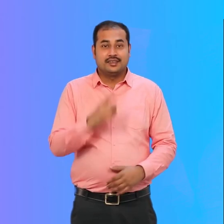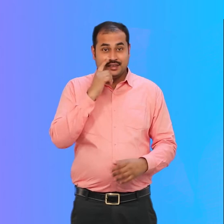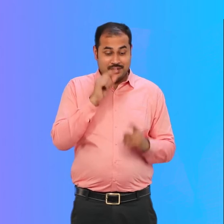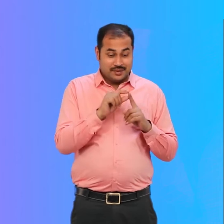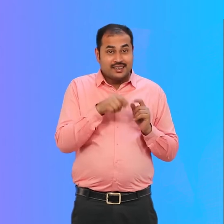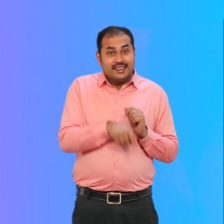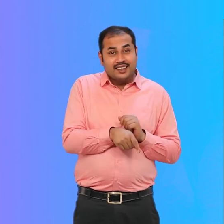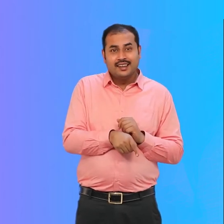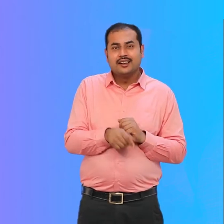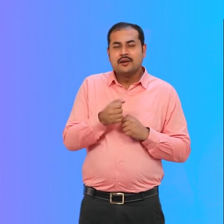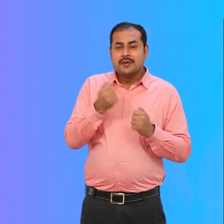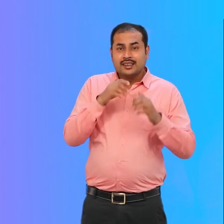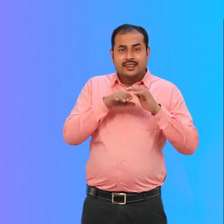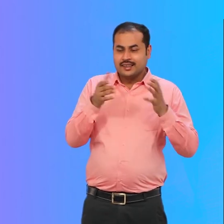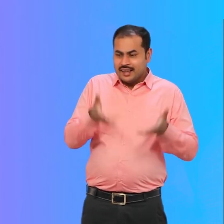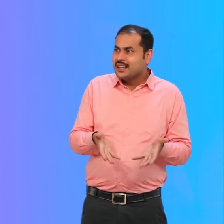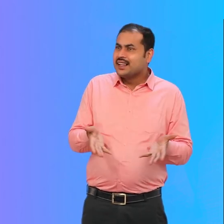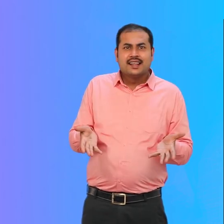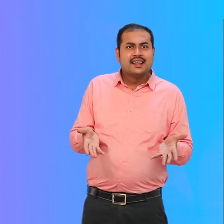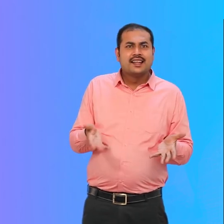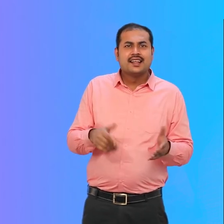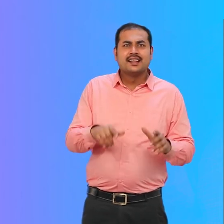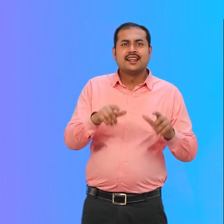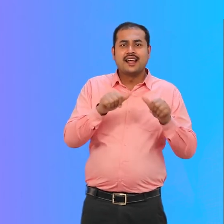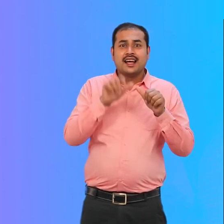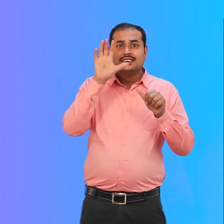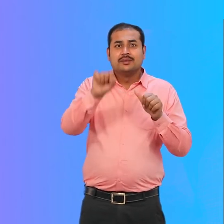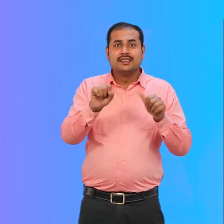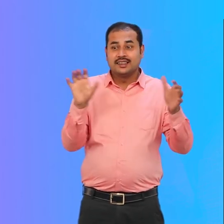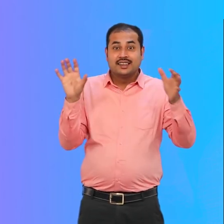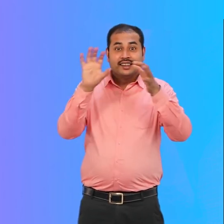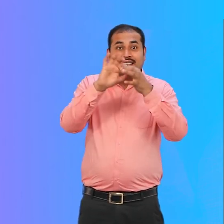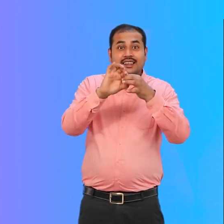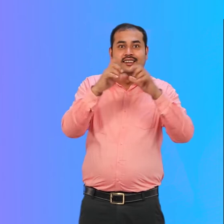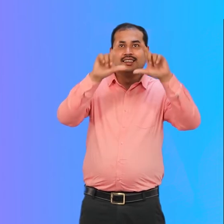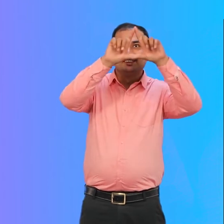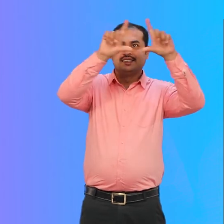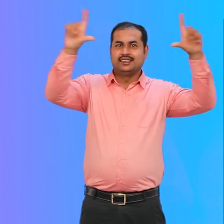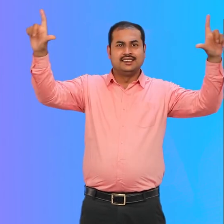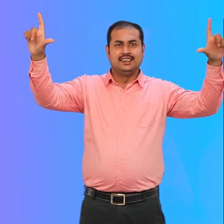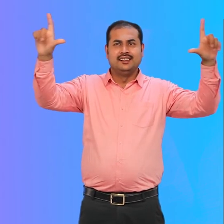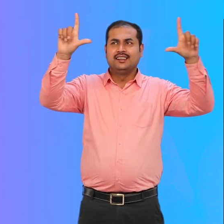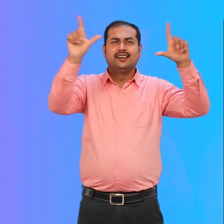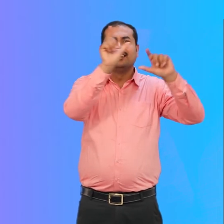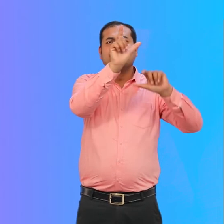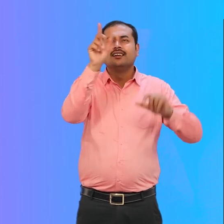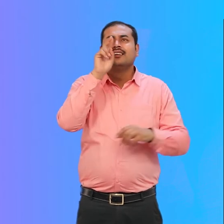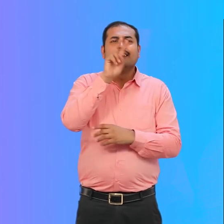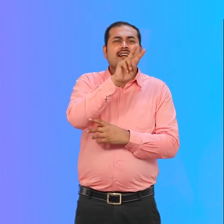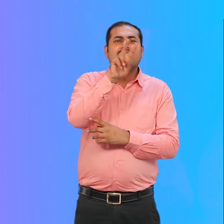ए पिया बस के अंदर सुगम्यता से संबंधित स्टिकर को देखते हुए सोच रही है